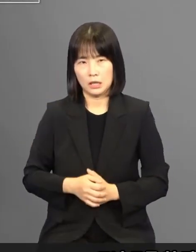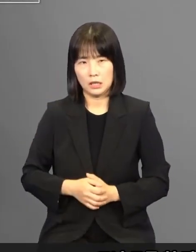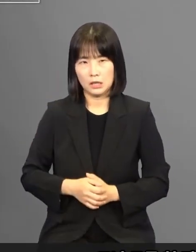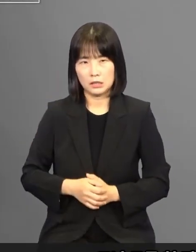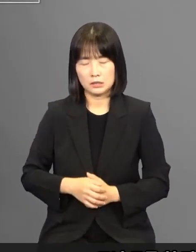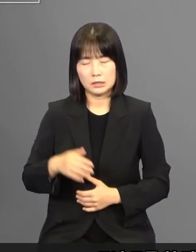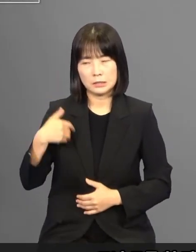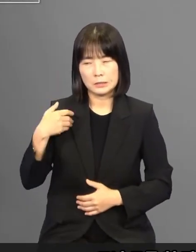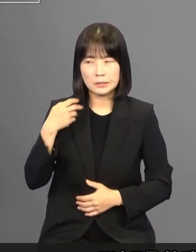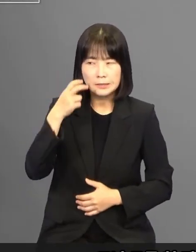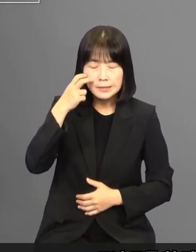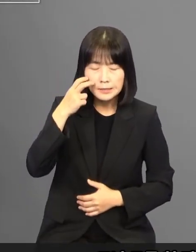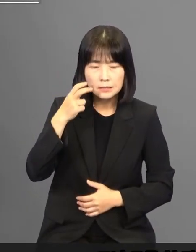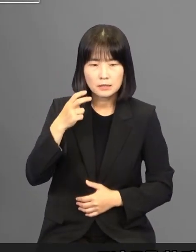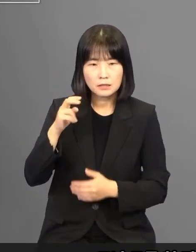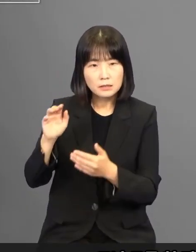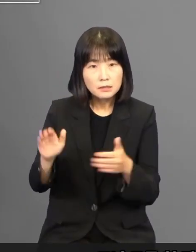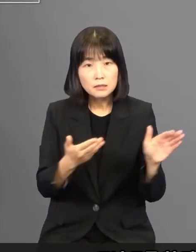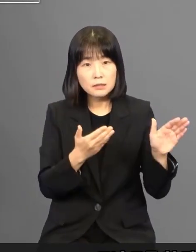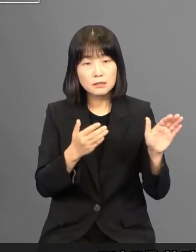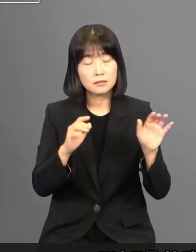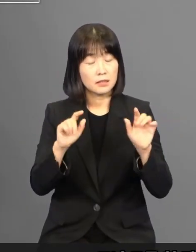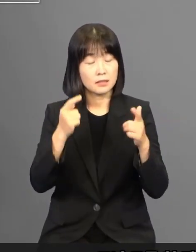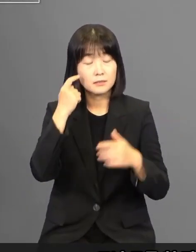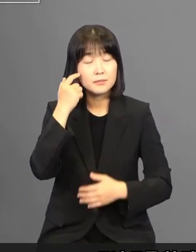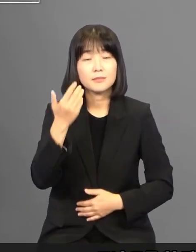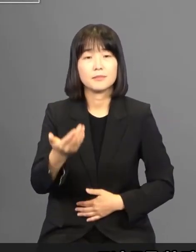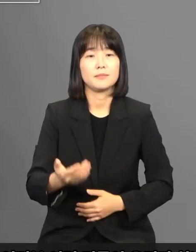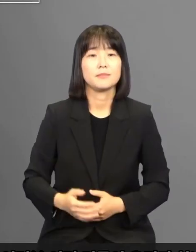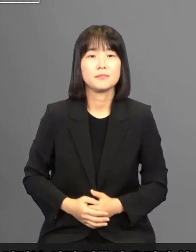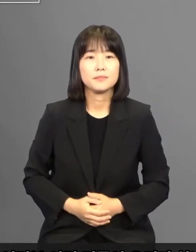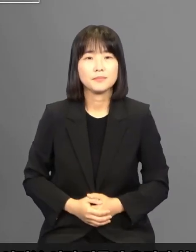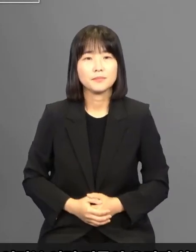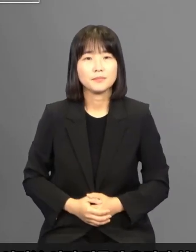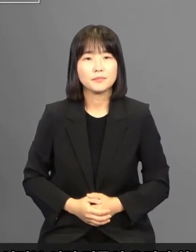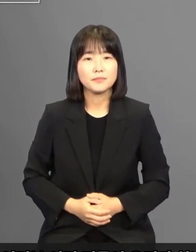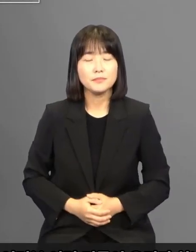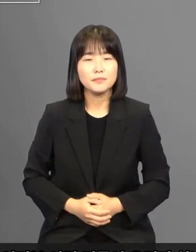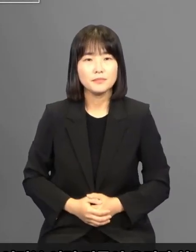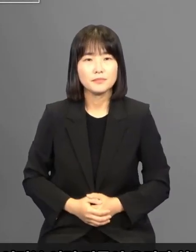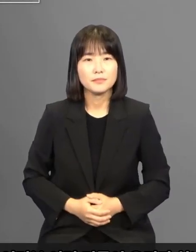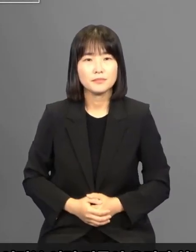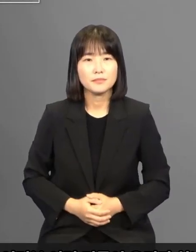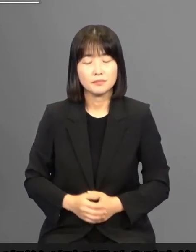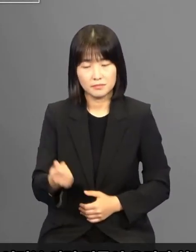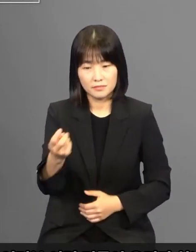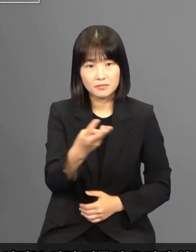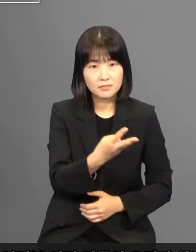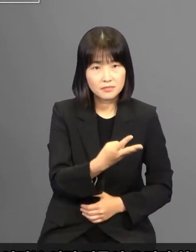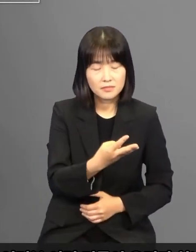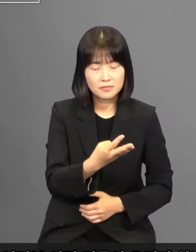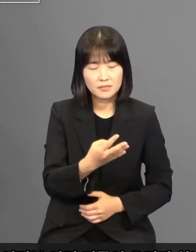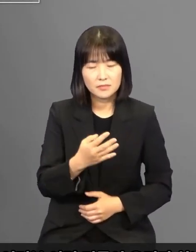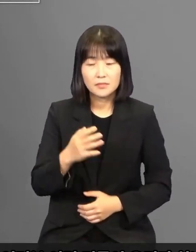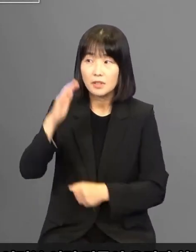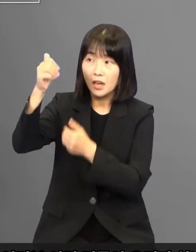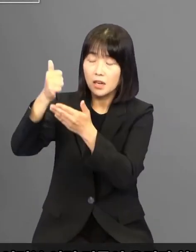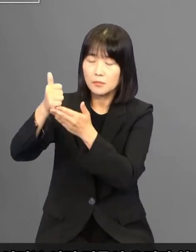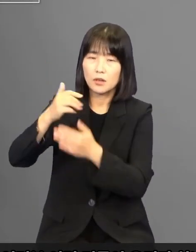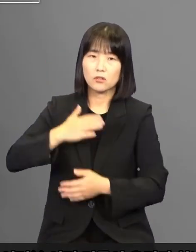척 지나가고 있지는 않습니까? 여러분 이런 것들이 우리가 하나님과 우리 사이에